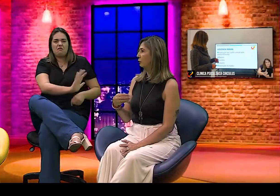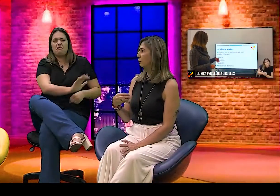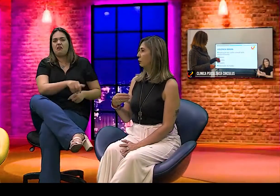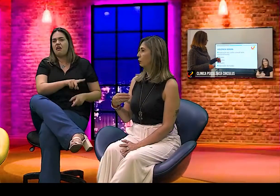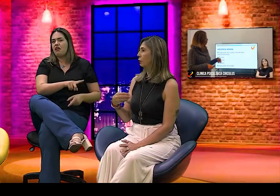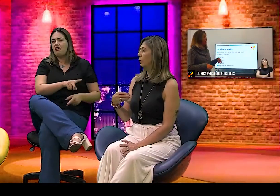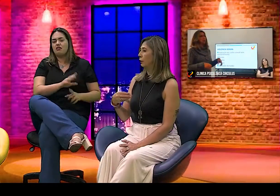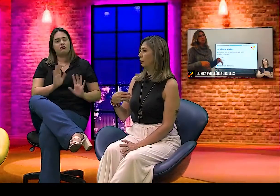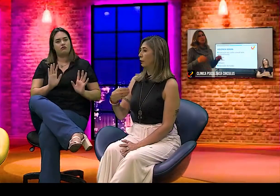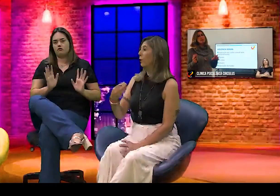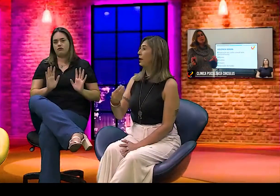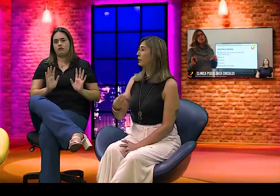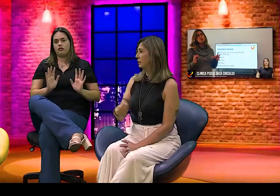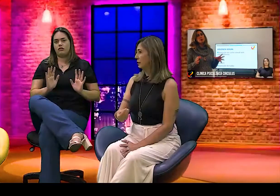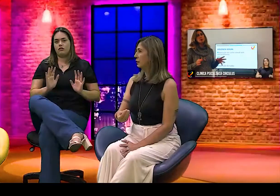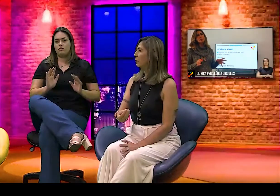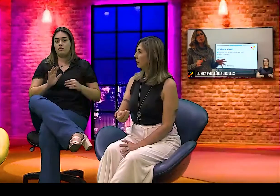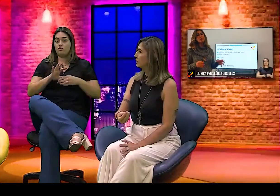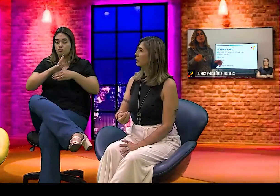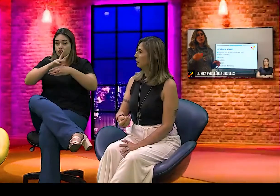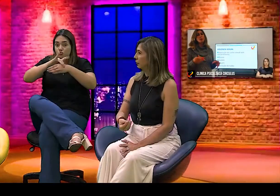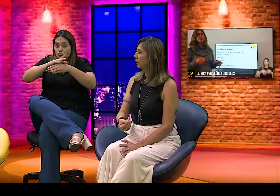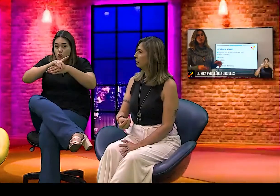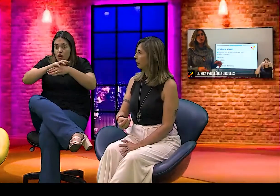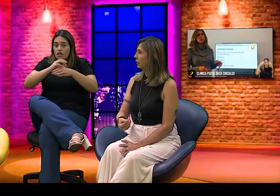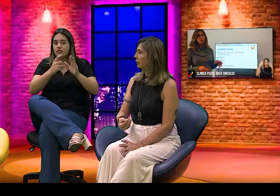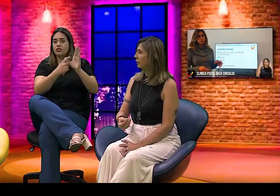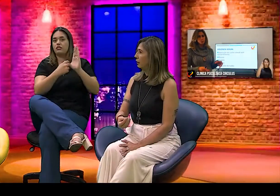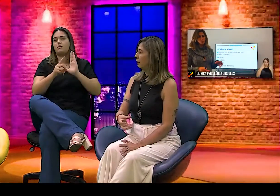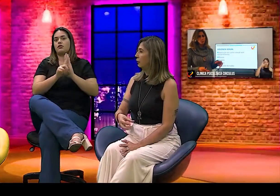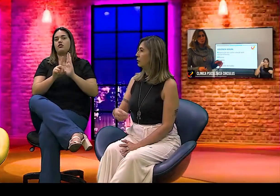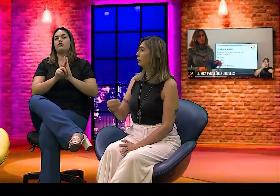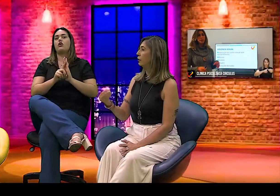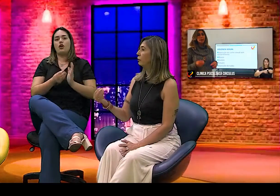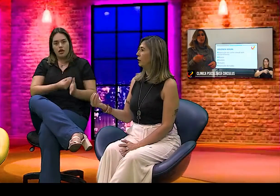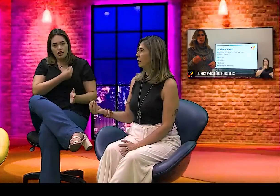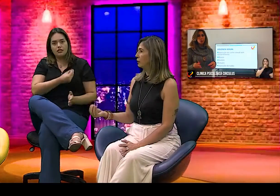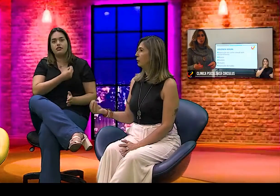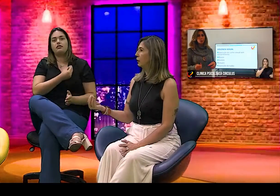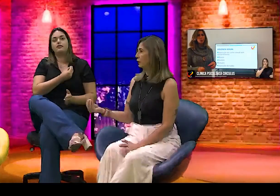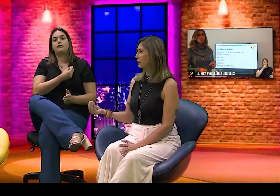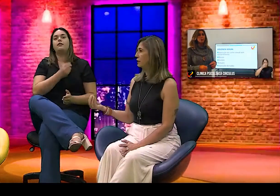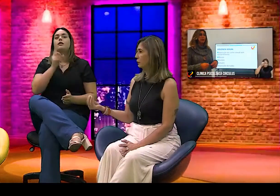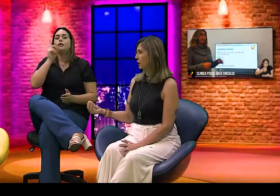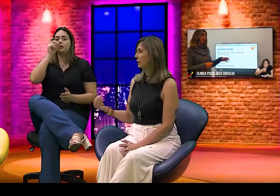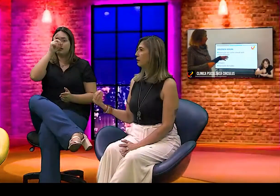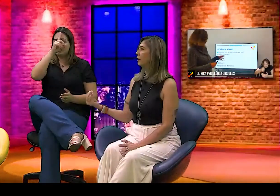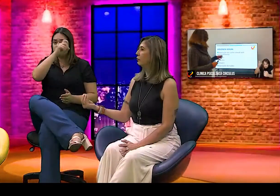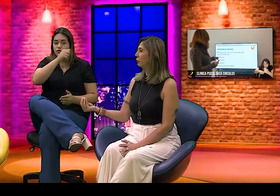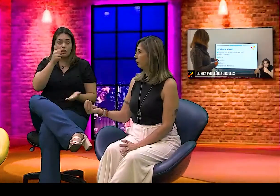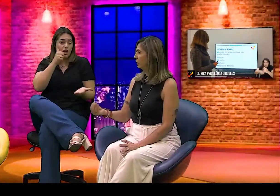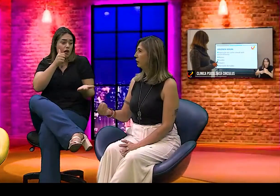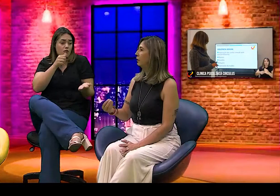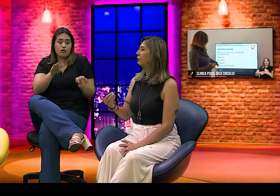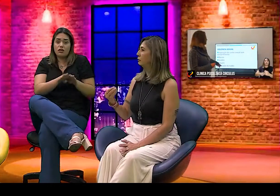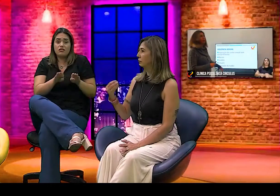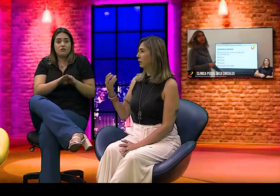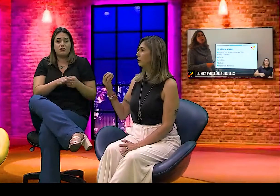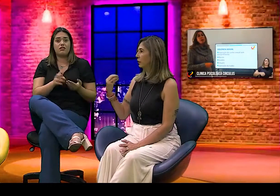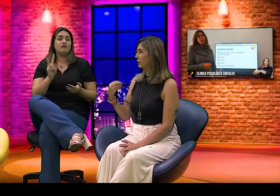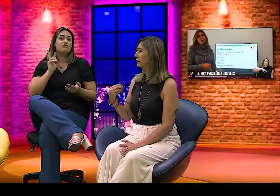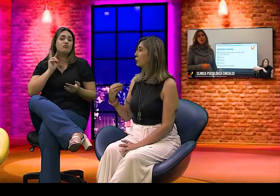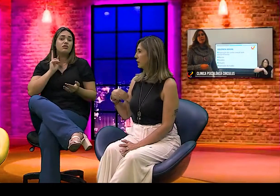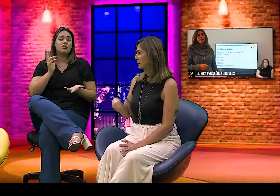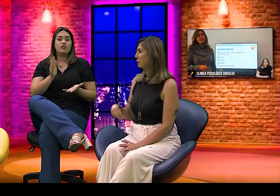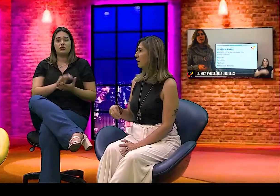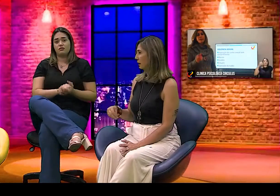Existe aí uma doença da dependência química, né? E uma dificuldade muito grande dessa mulher que também está envolvida aí